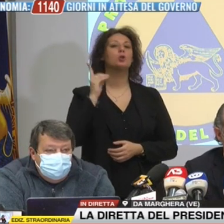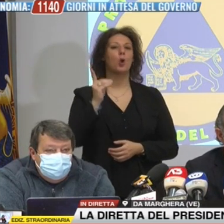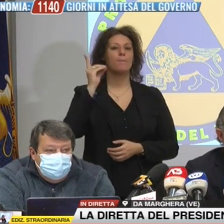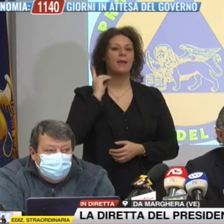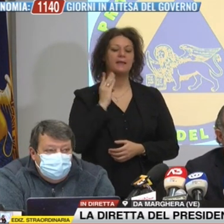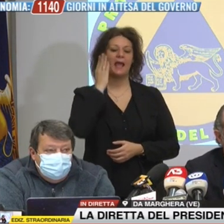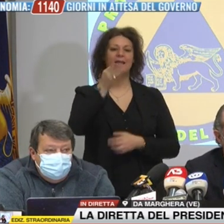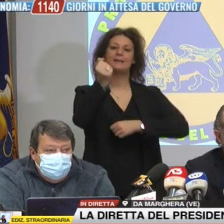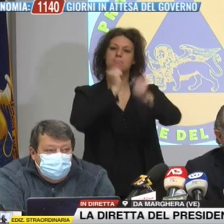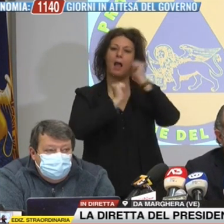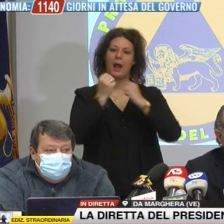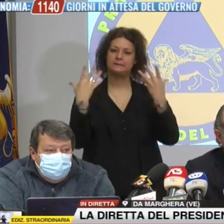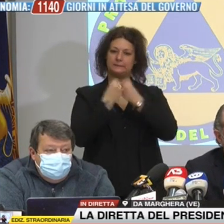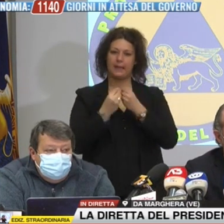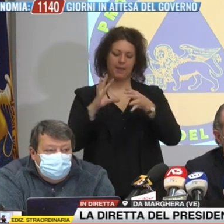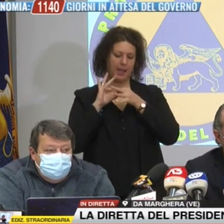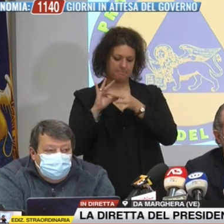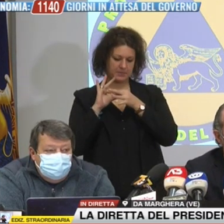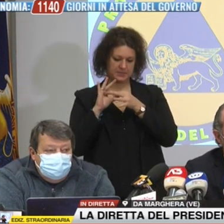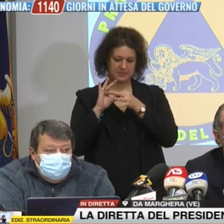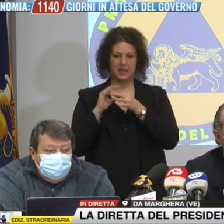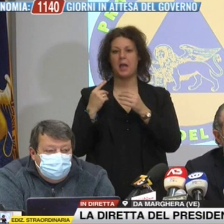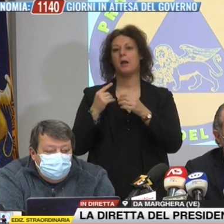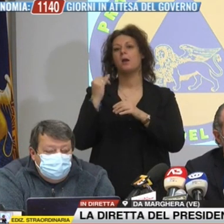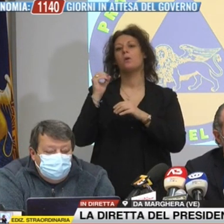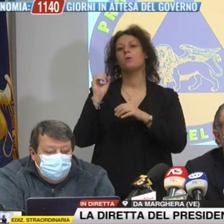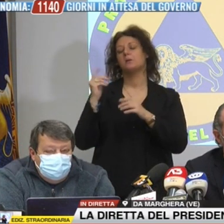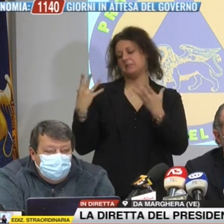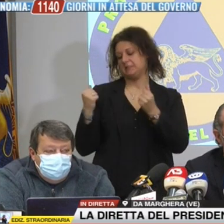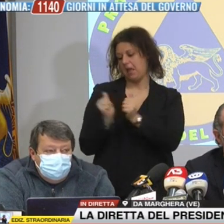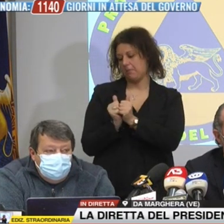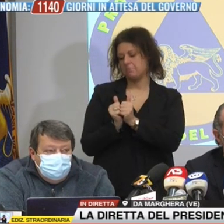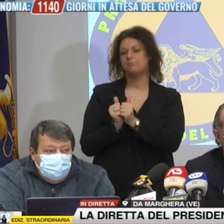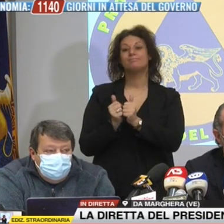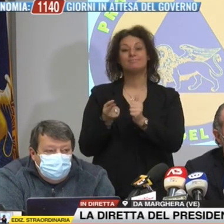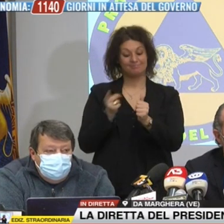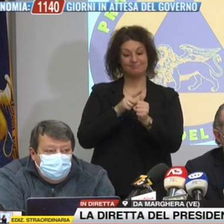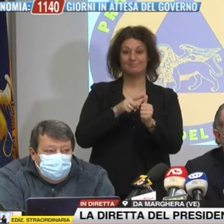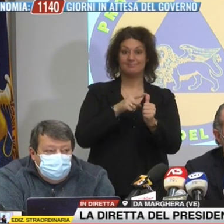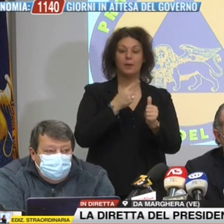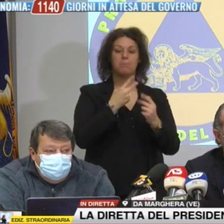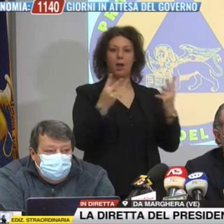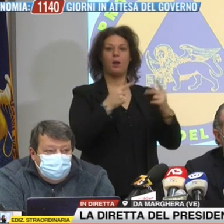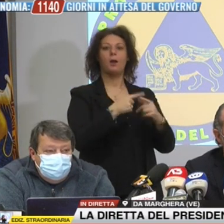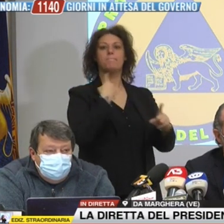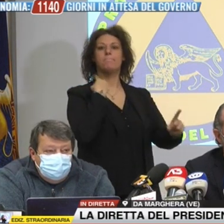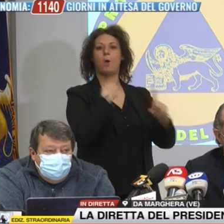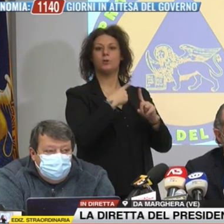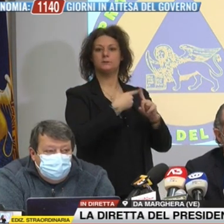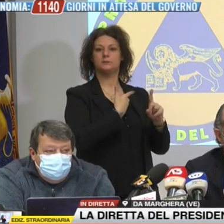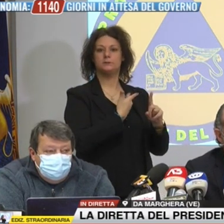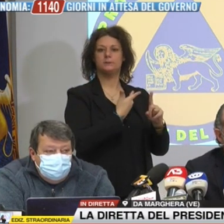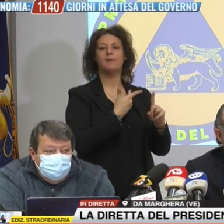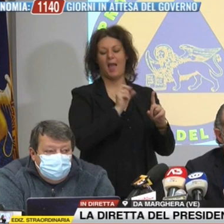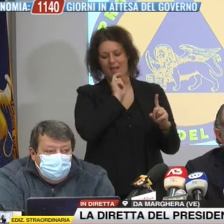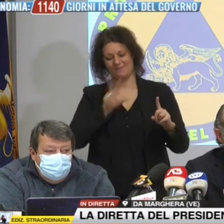tre quarti d'ora, poi questa amica ha scoperto di essere positiva perché ha fatto il tampone. Lei ha chiamato il suo medico di base,